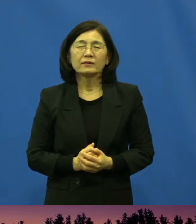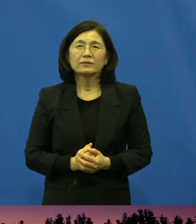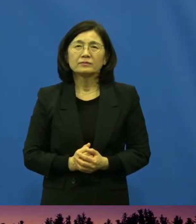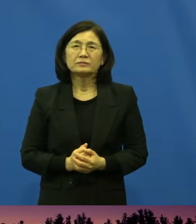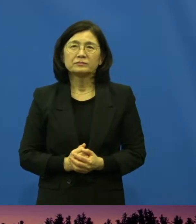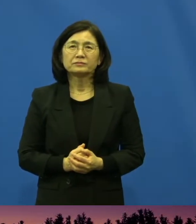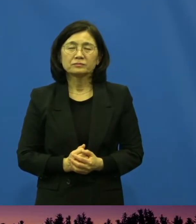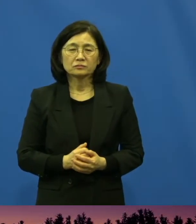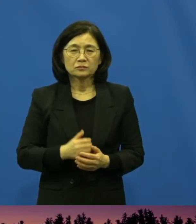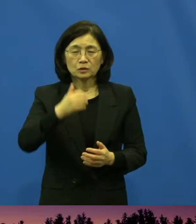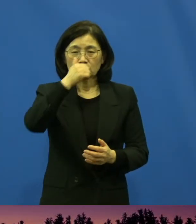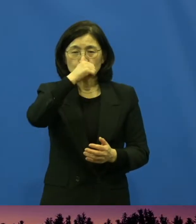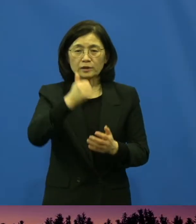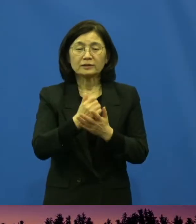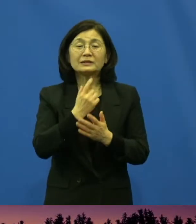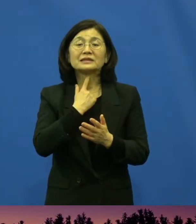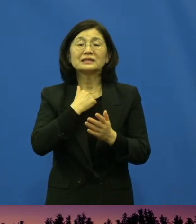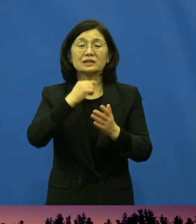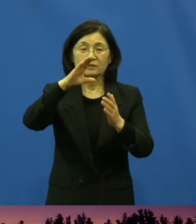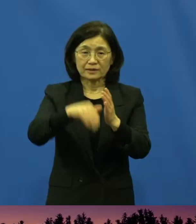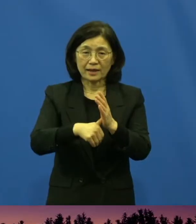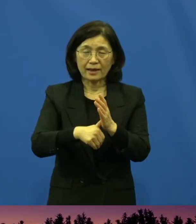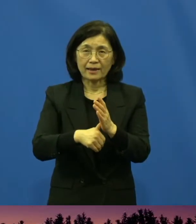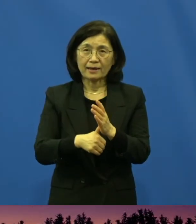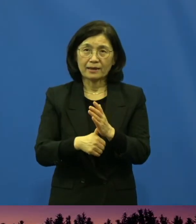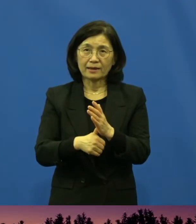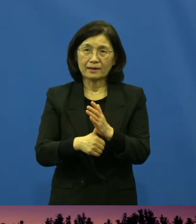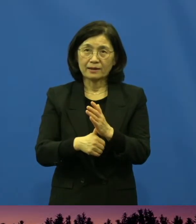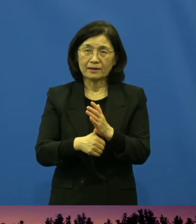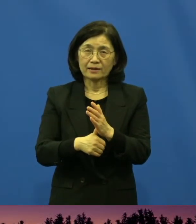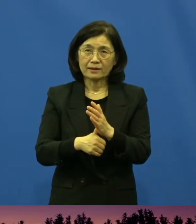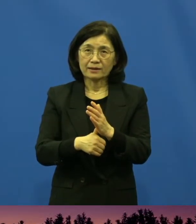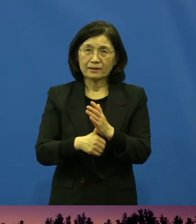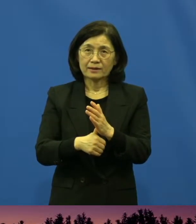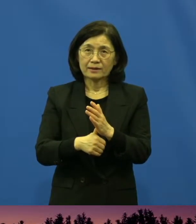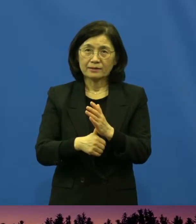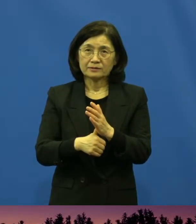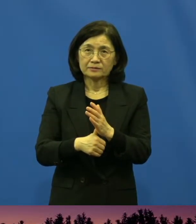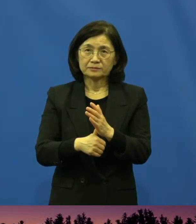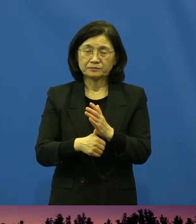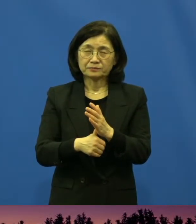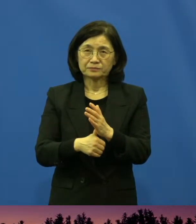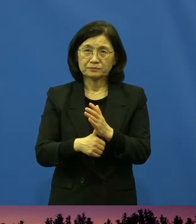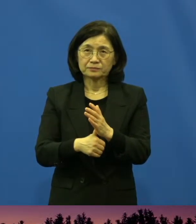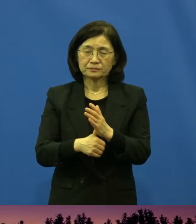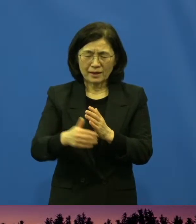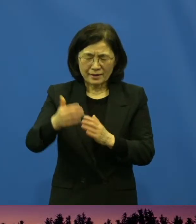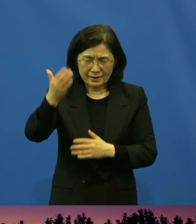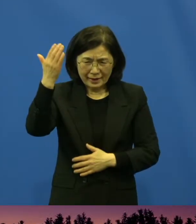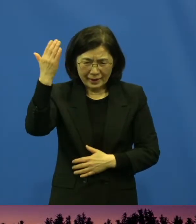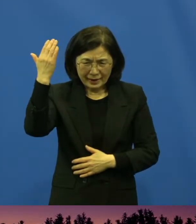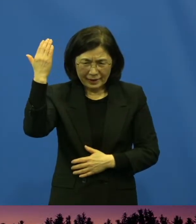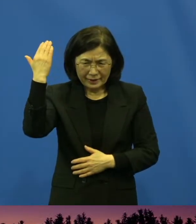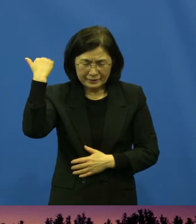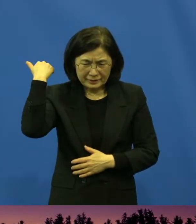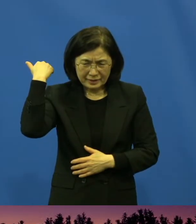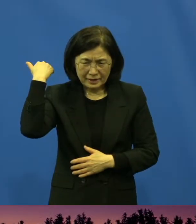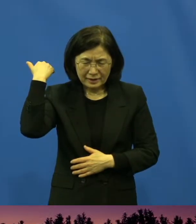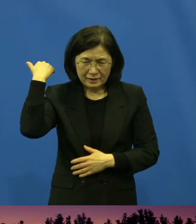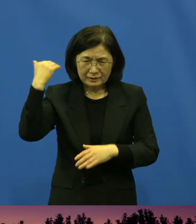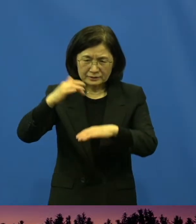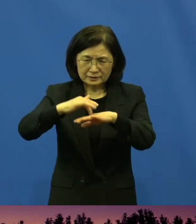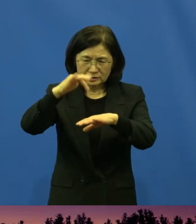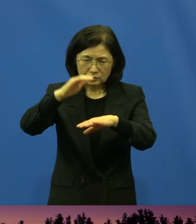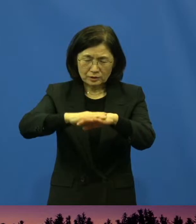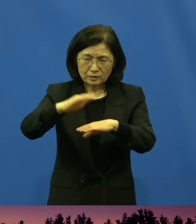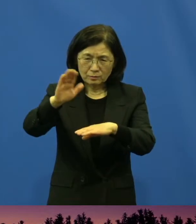그러니까 죄를 지을 때 여러분 세상 속에 옛날 우리가 예수 그리스도 앞에 오지 않았을 때 옛 생각을 해보세요. 옛날에는 하나님이라는